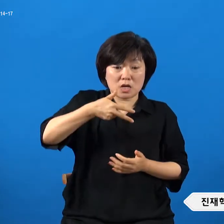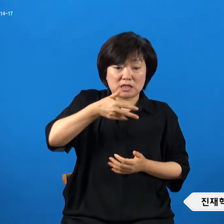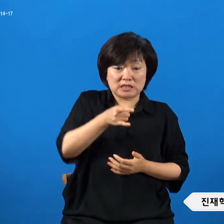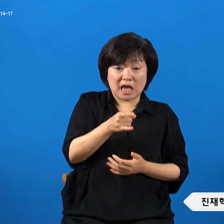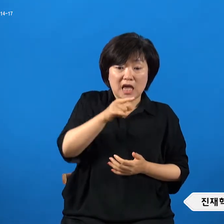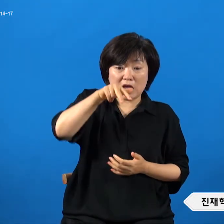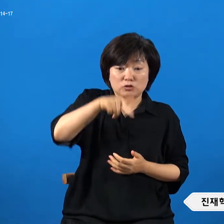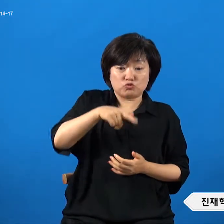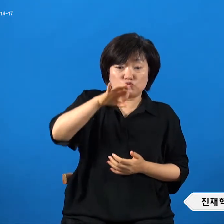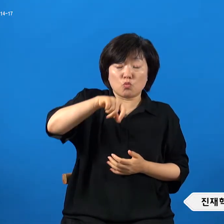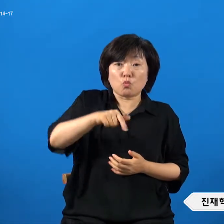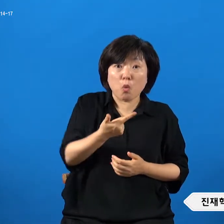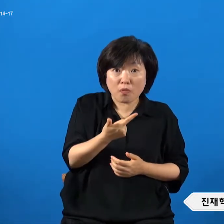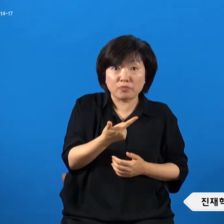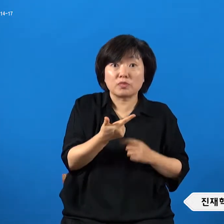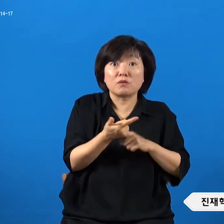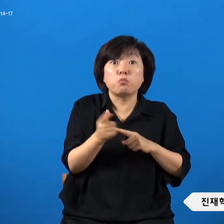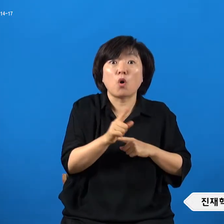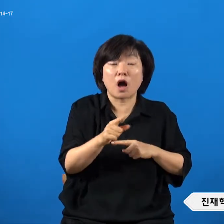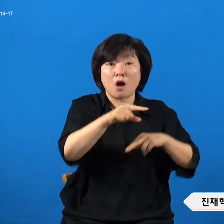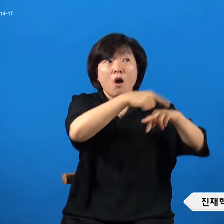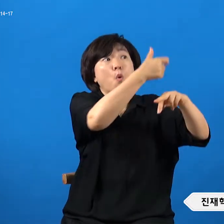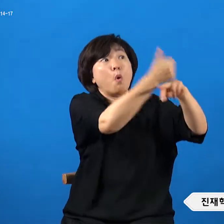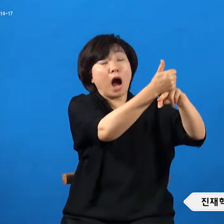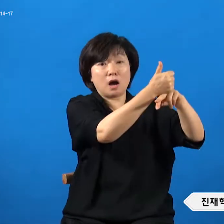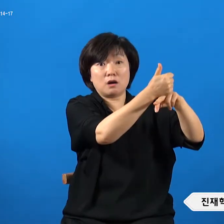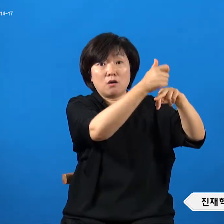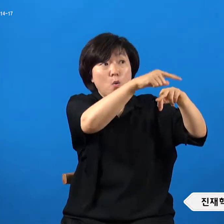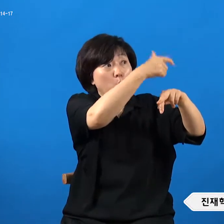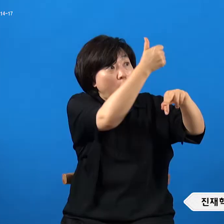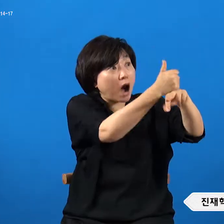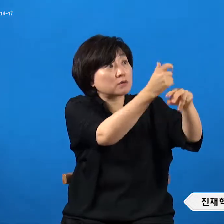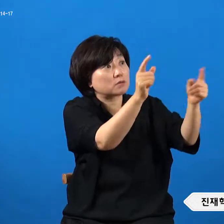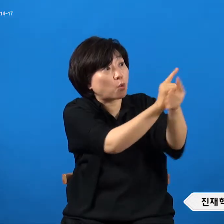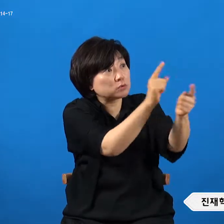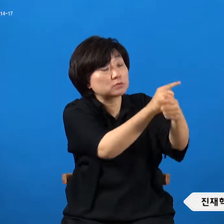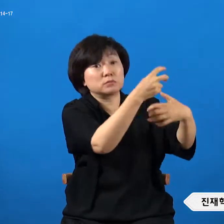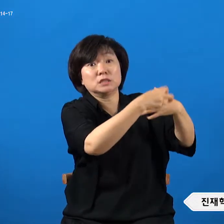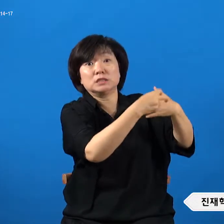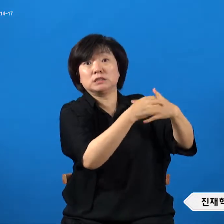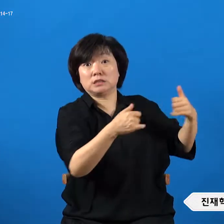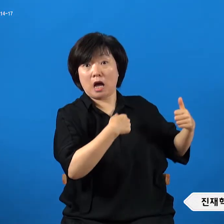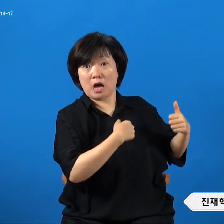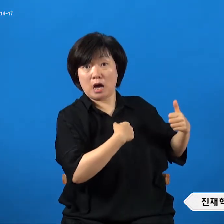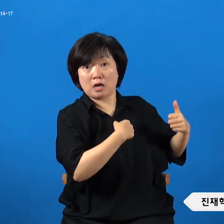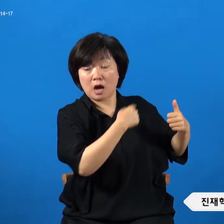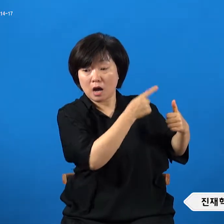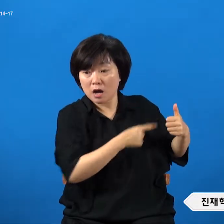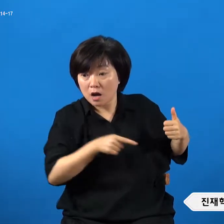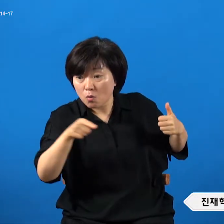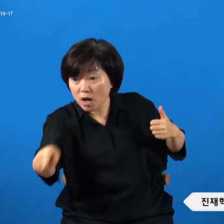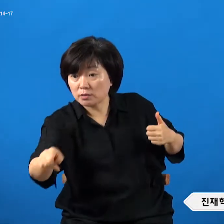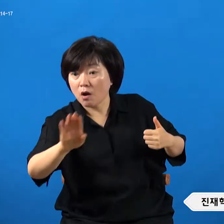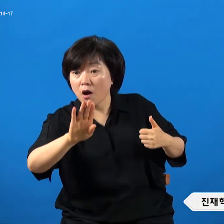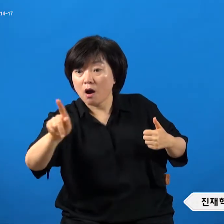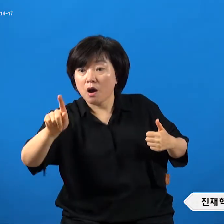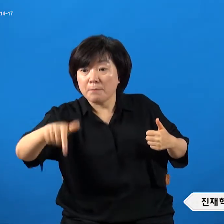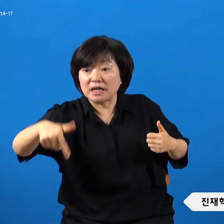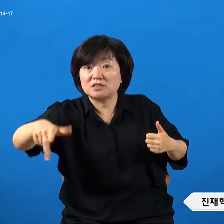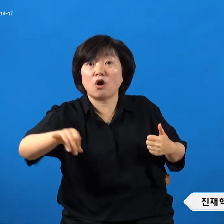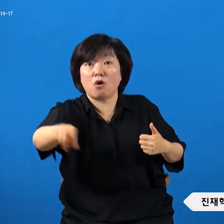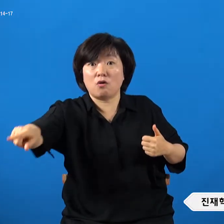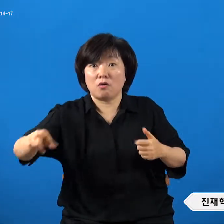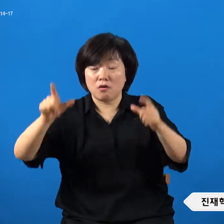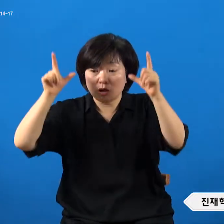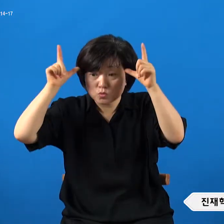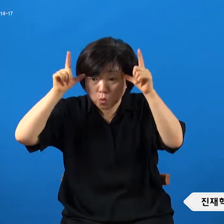주치의가 됐던 사람이 백정들 교회에 와서 환자들을 치료하기 시작하니까 소문이 다 퍼지게 됩니다. 양반할 것